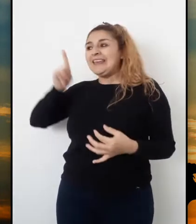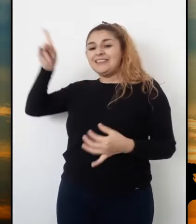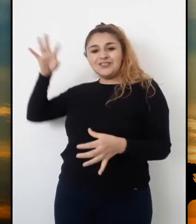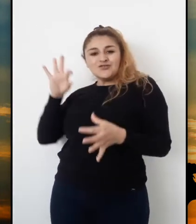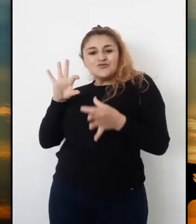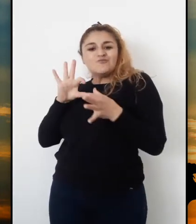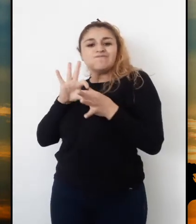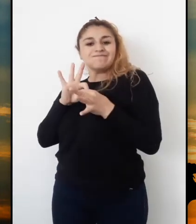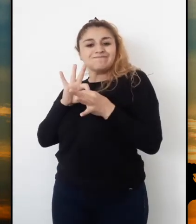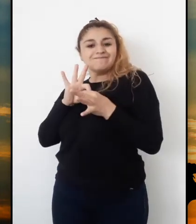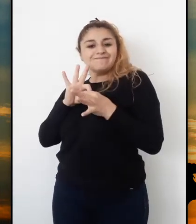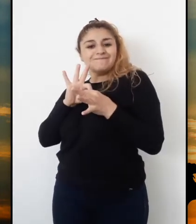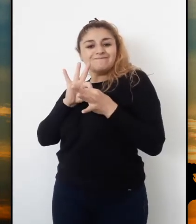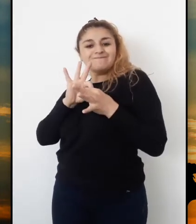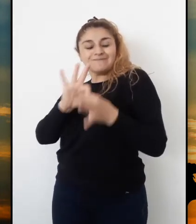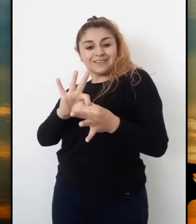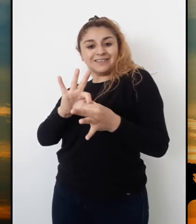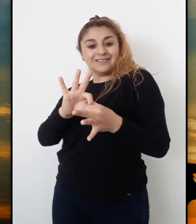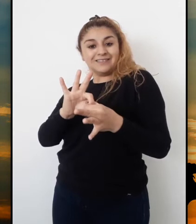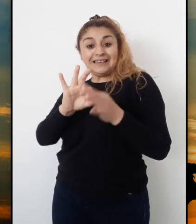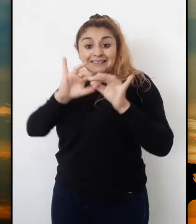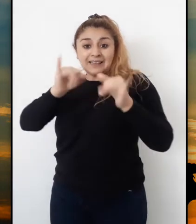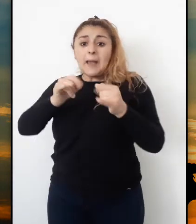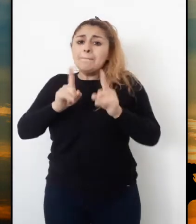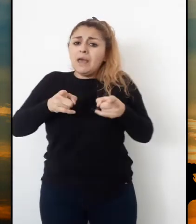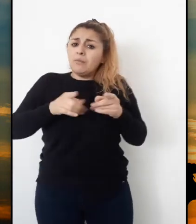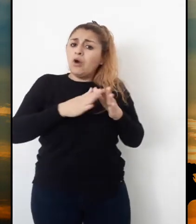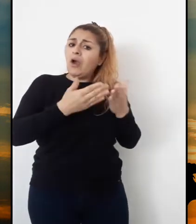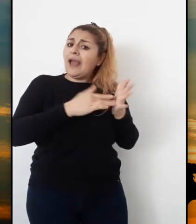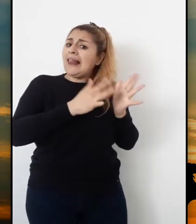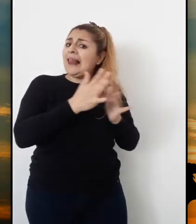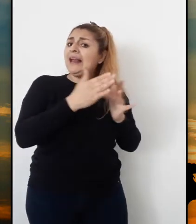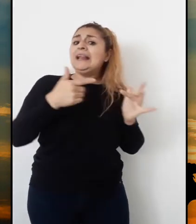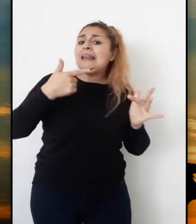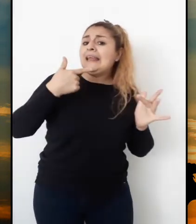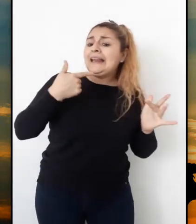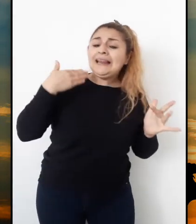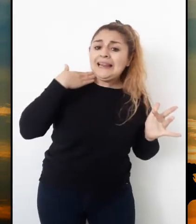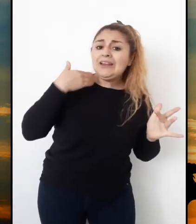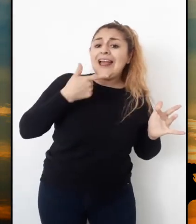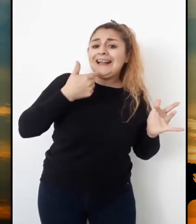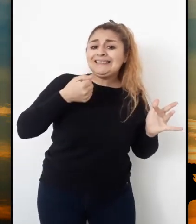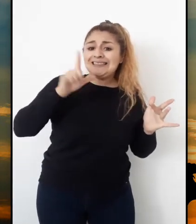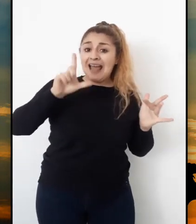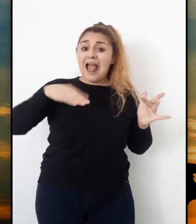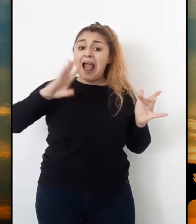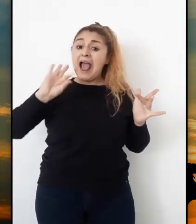dit au psaume 23. David dice en Salmos 23. Dans la version espagnole